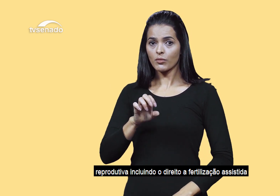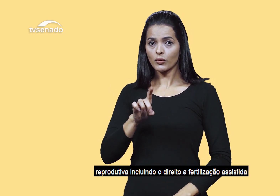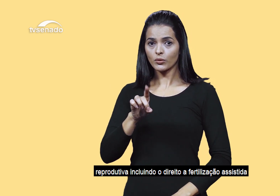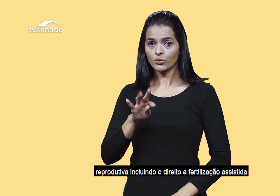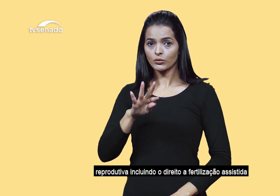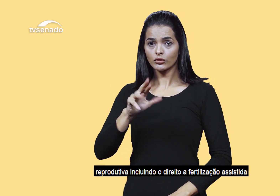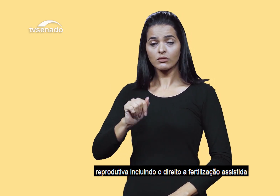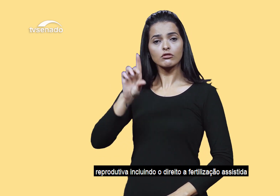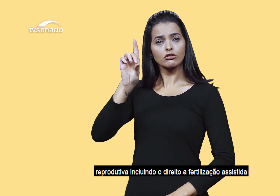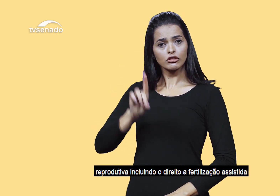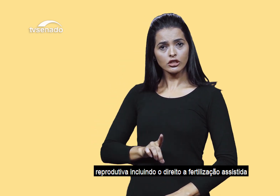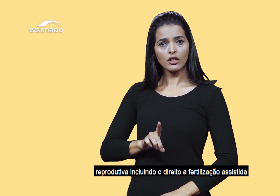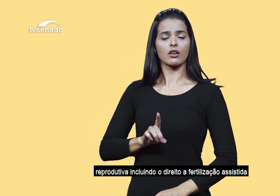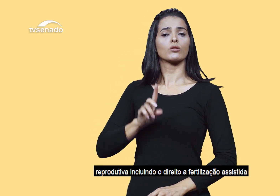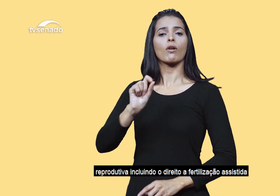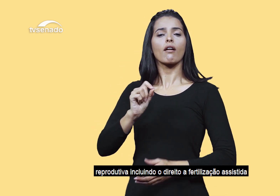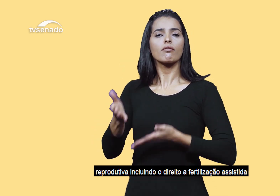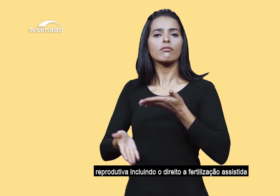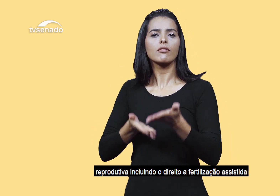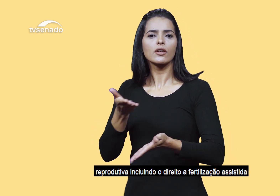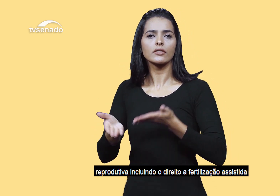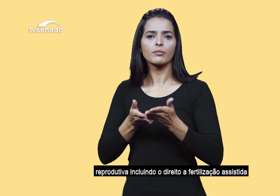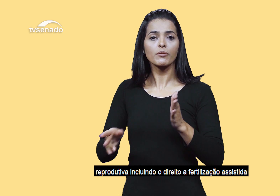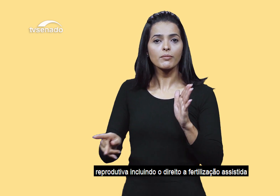direito à fertilização assistida.